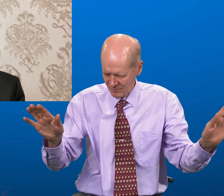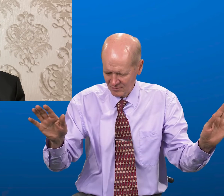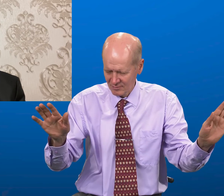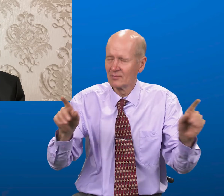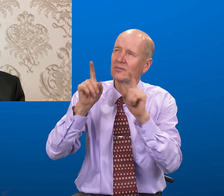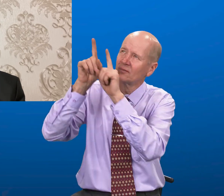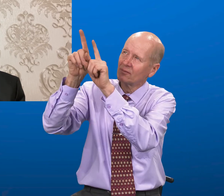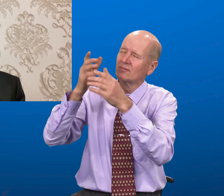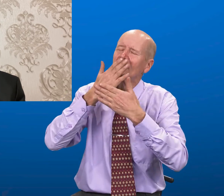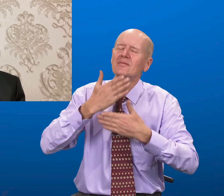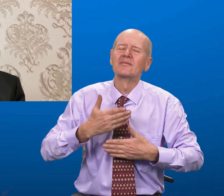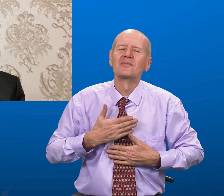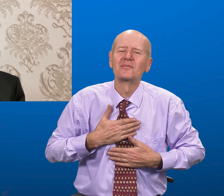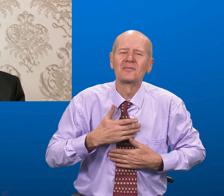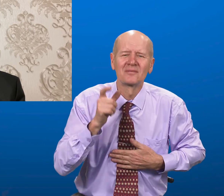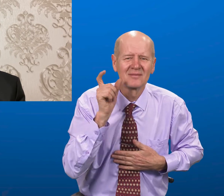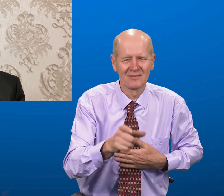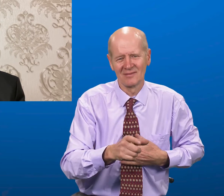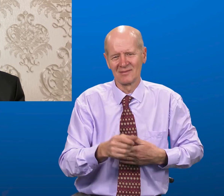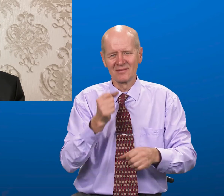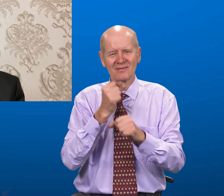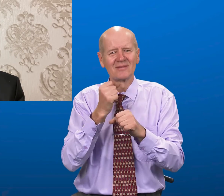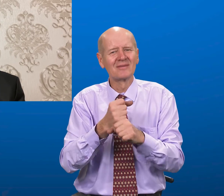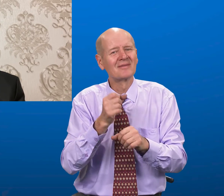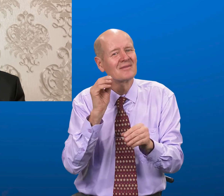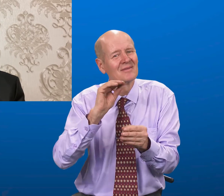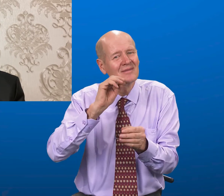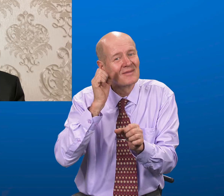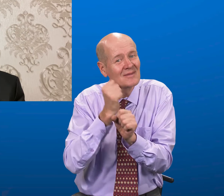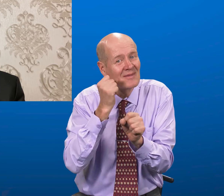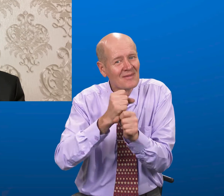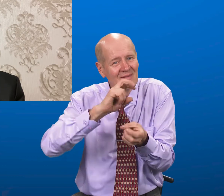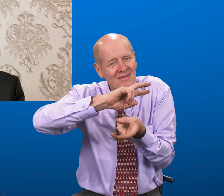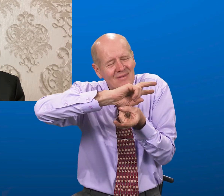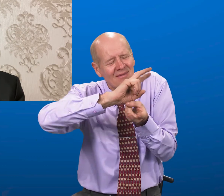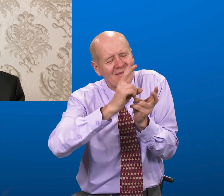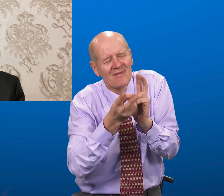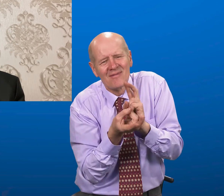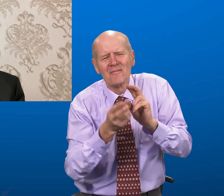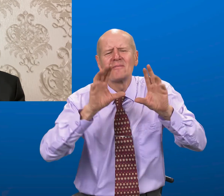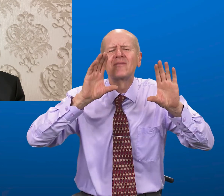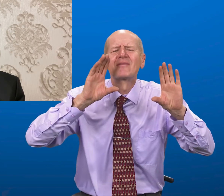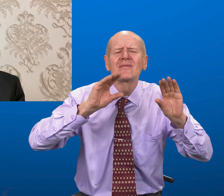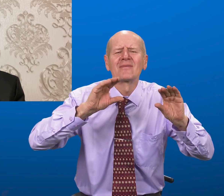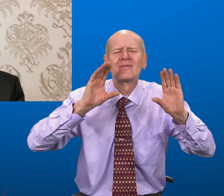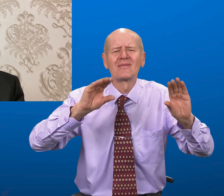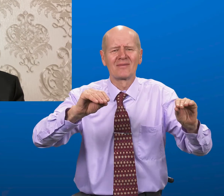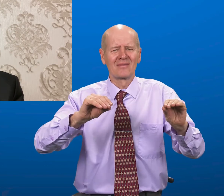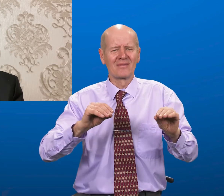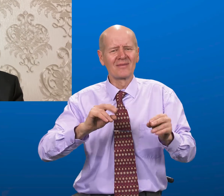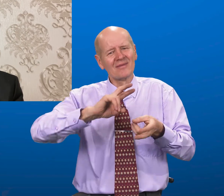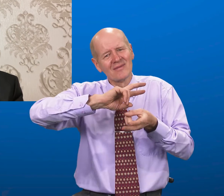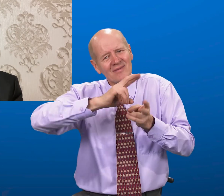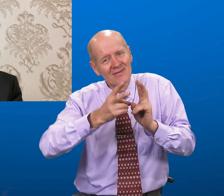человека. Нет. Он любит человека, Он его делает наоборот